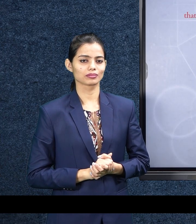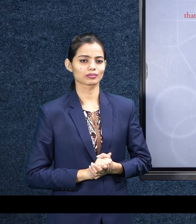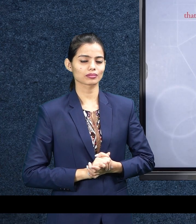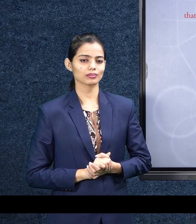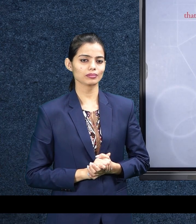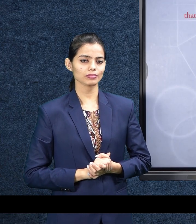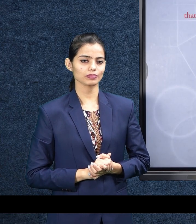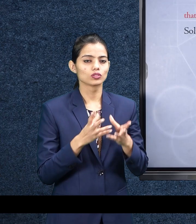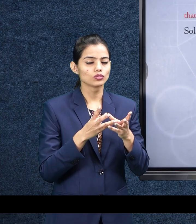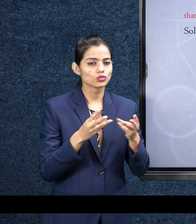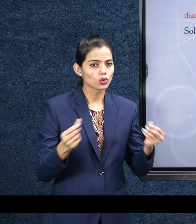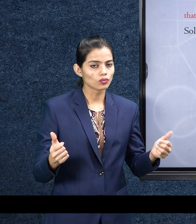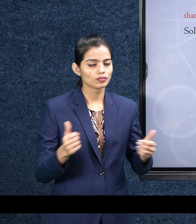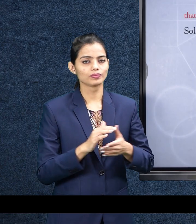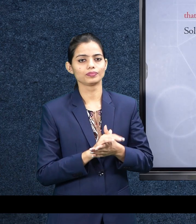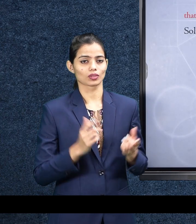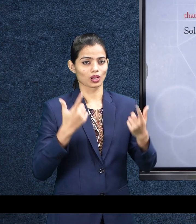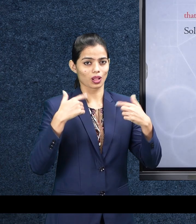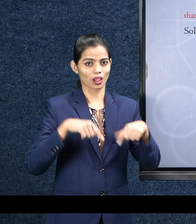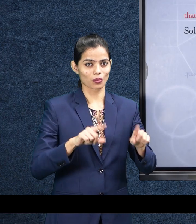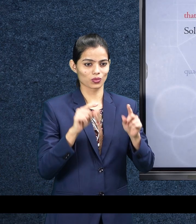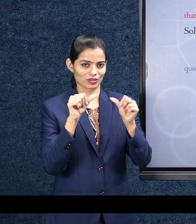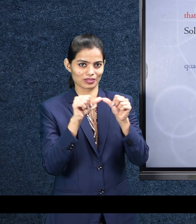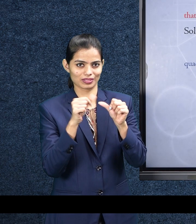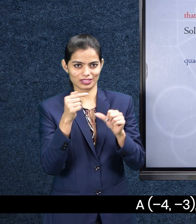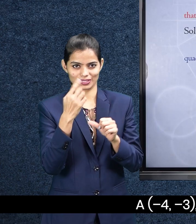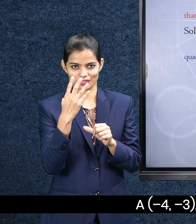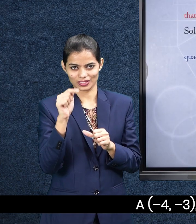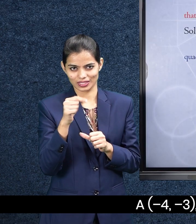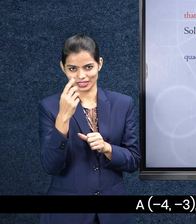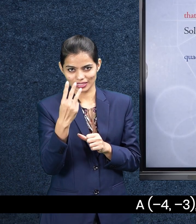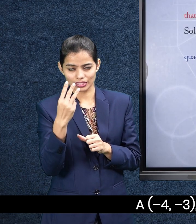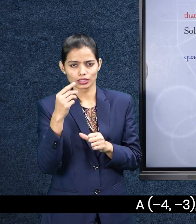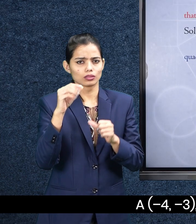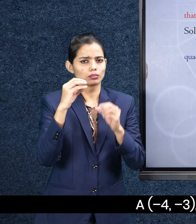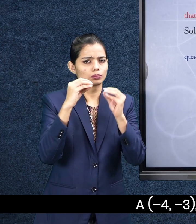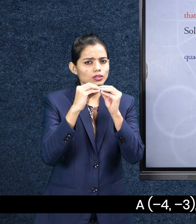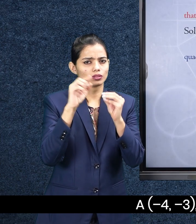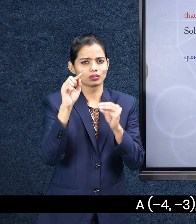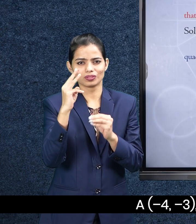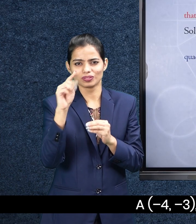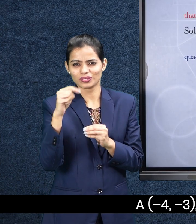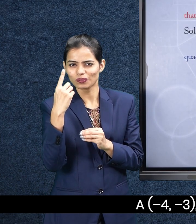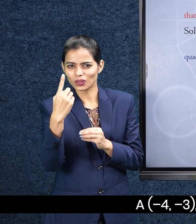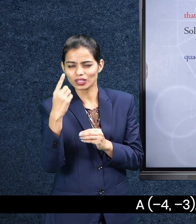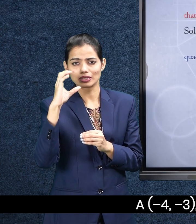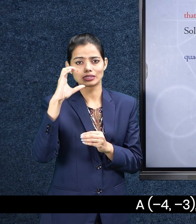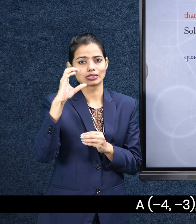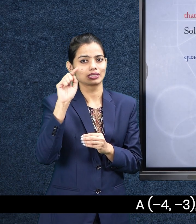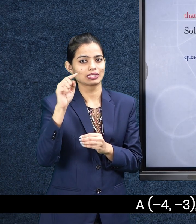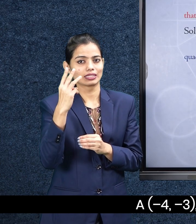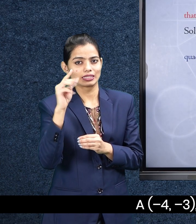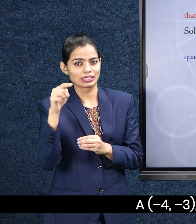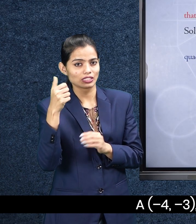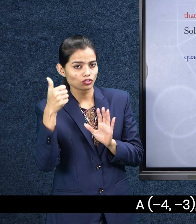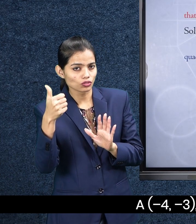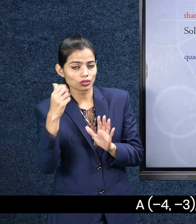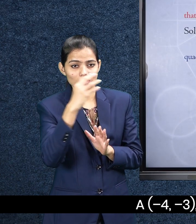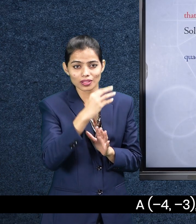கழித்தல் 4 2. தீர்வு: ஏ வட்டடைப்புக்குறிக்குள் கழித்தல் 4 கழித்தல் 3,